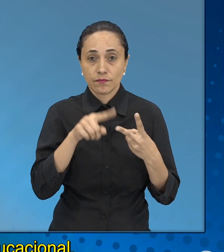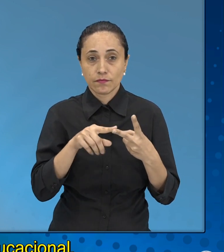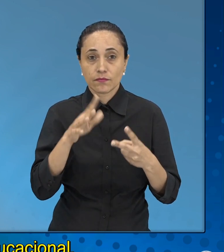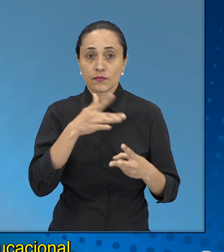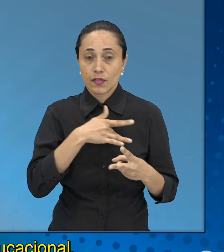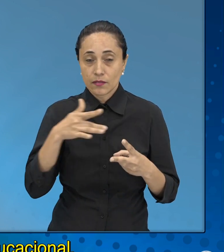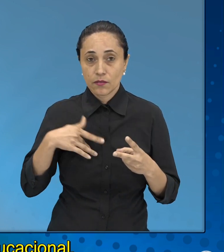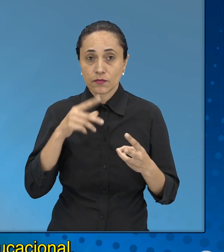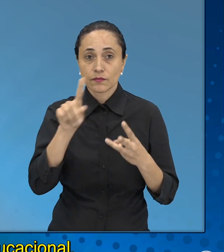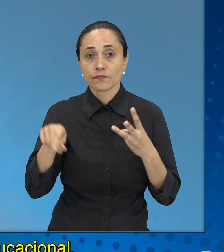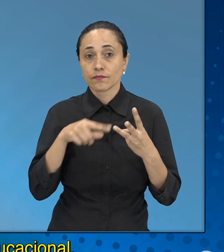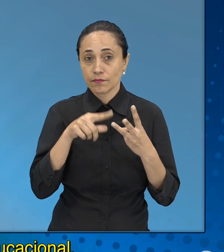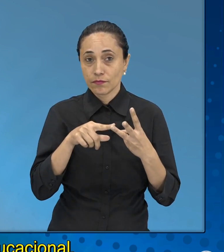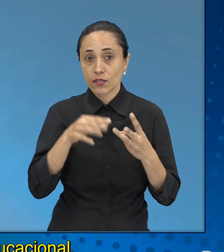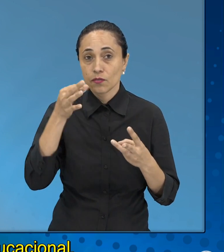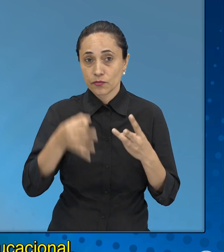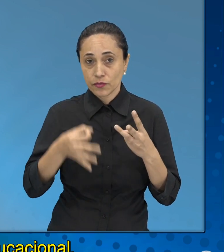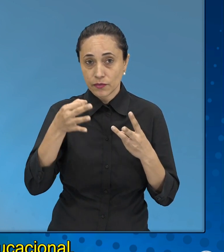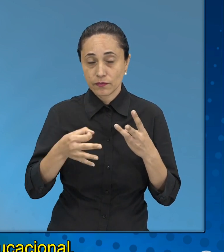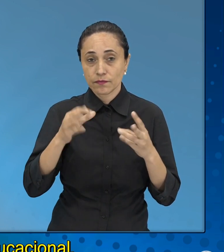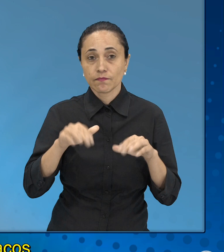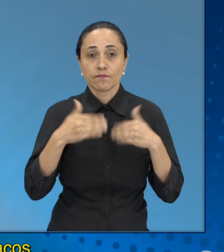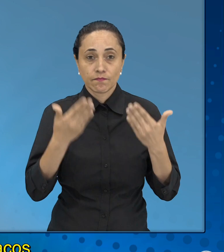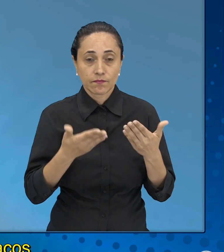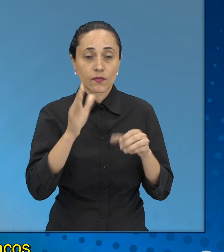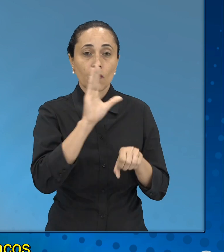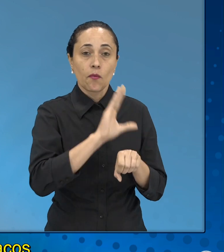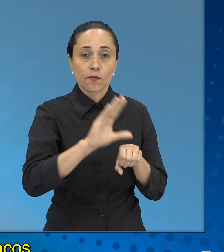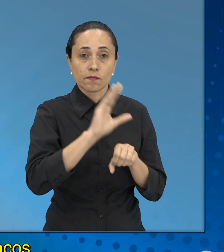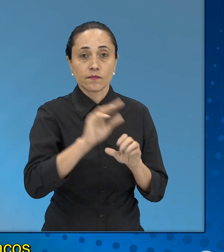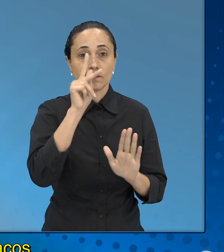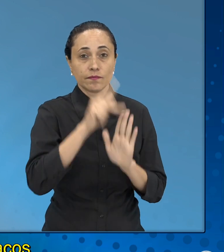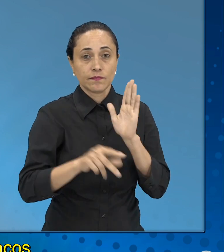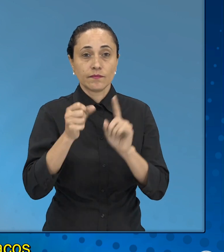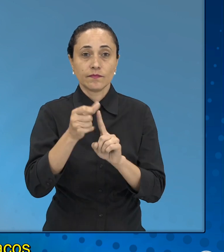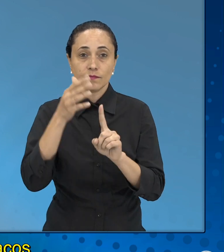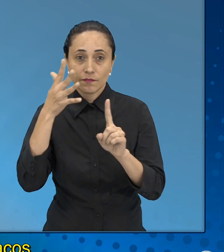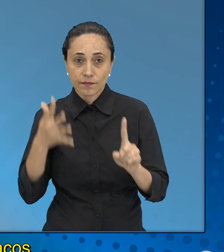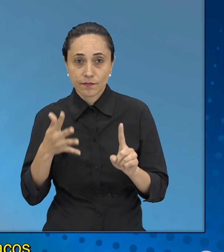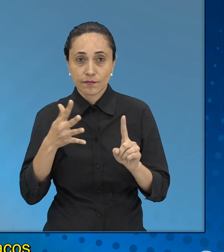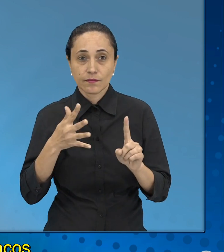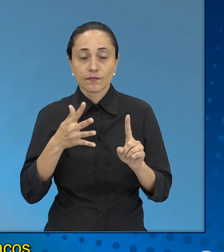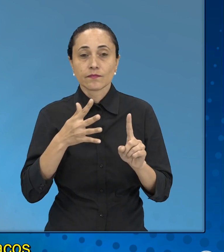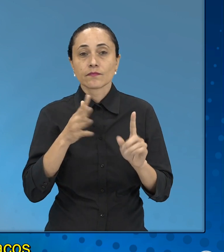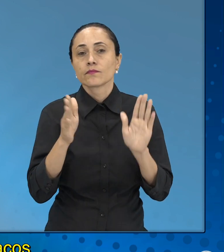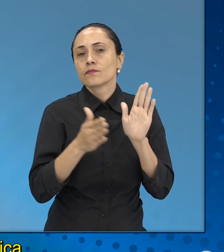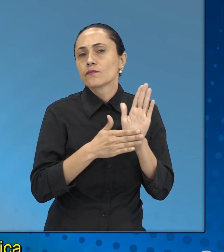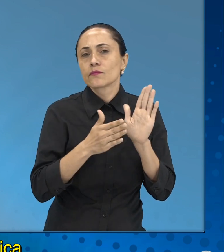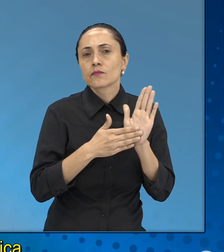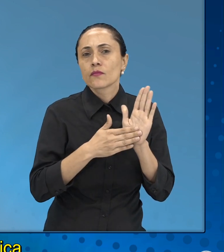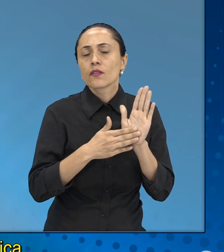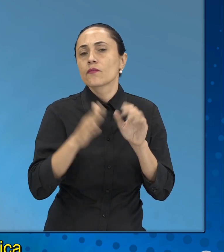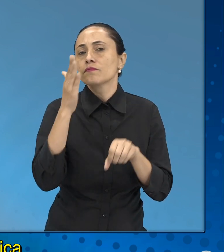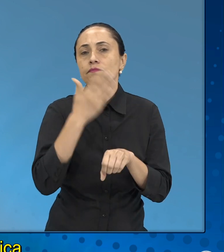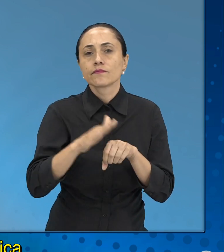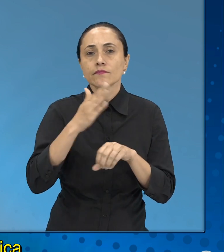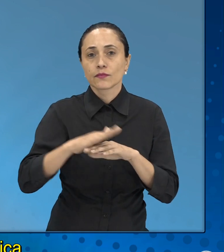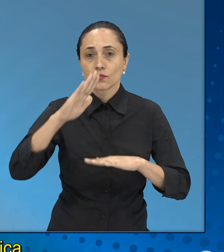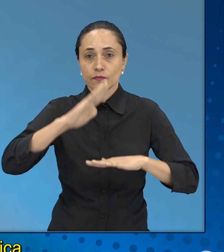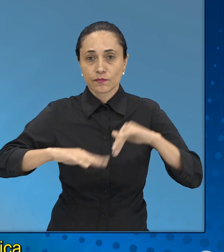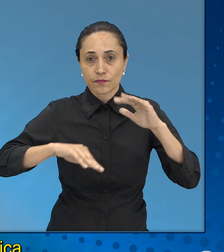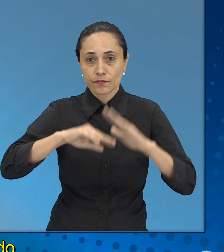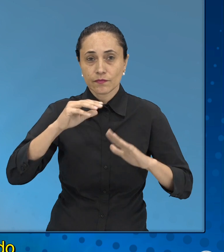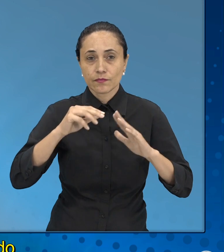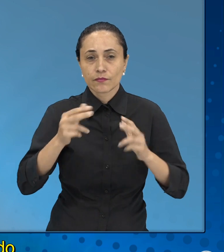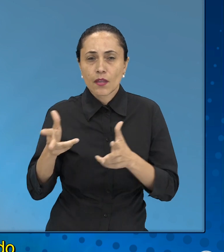educacional, da saúde e jurídica. Dessa forma, espaços de cursos e extensão que visam a prática